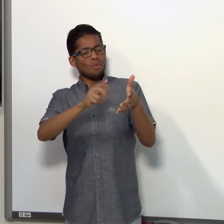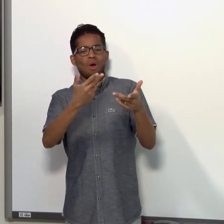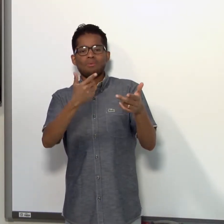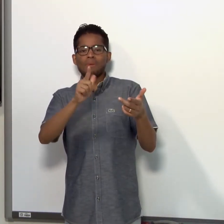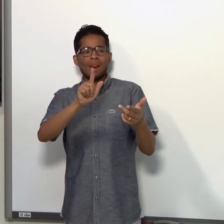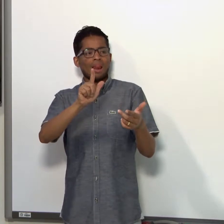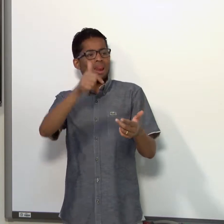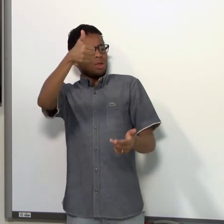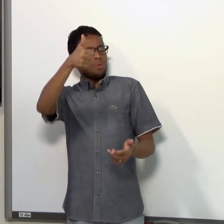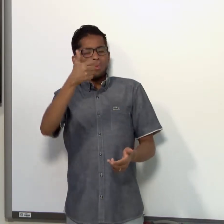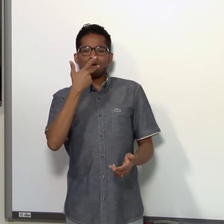língua de sinais.